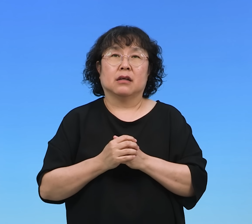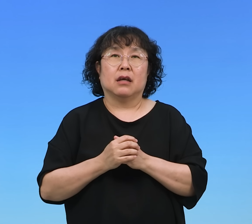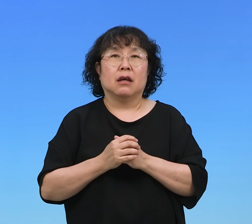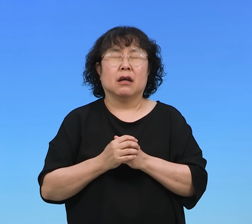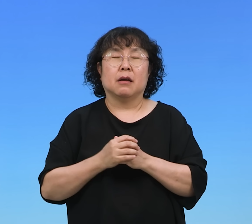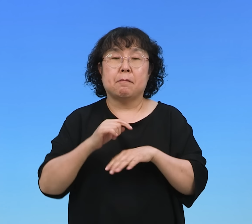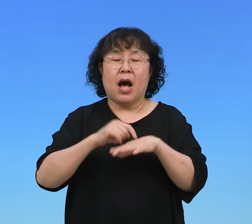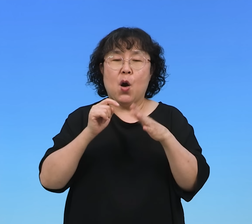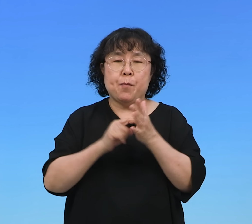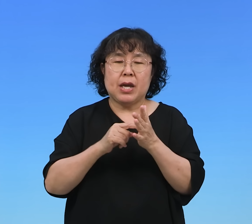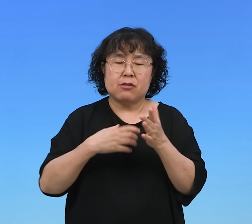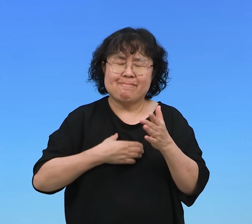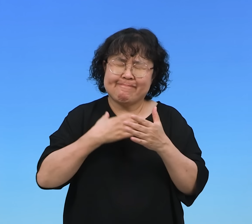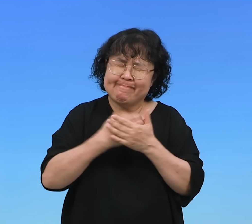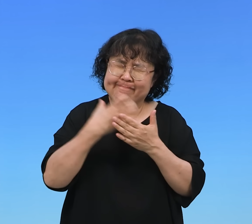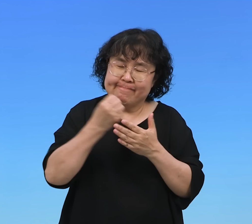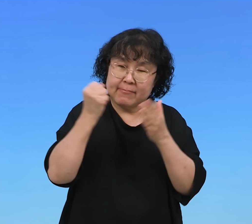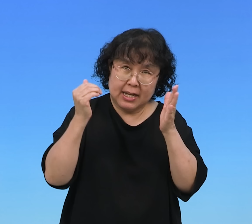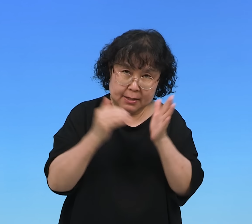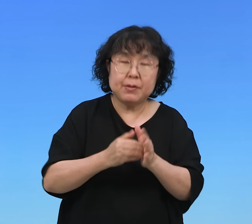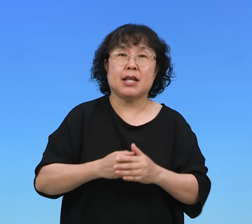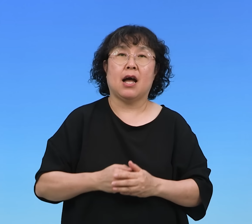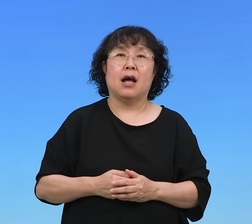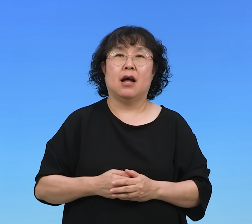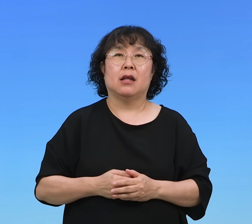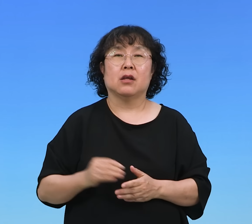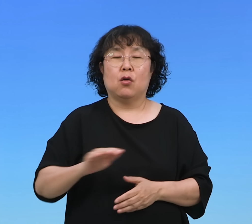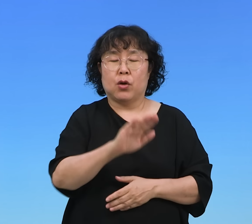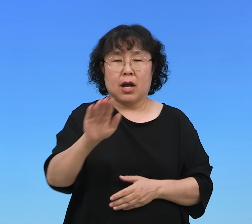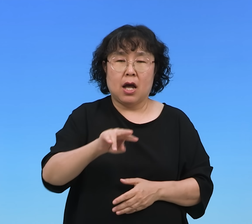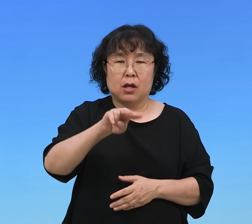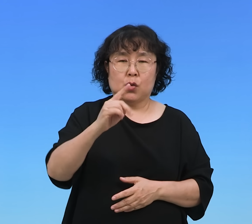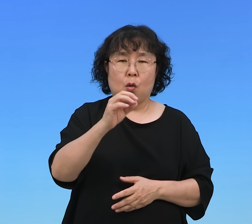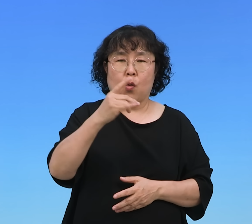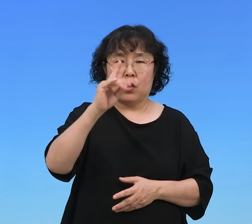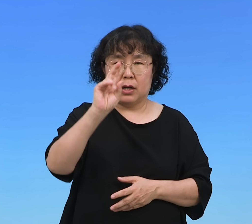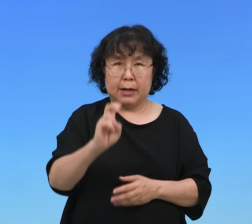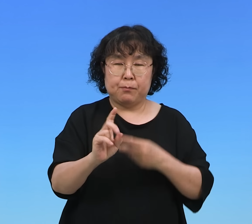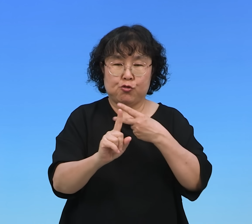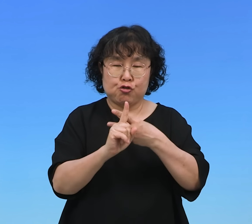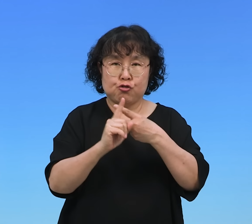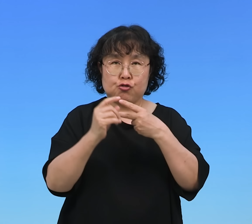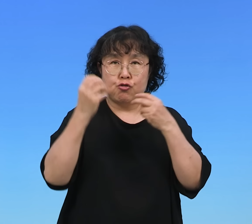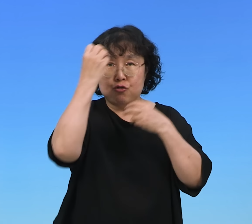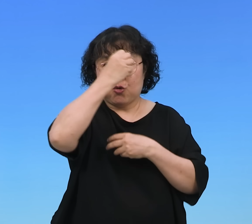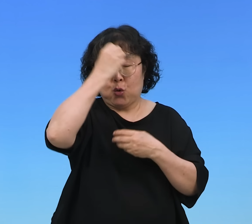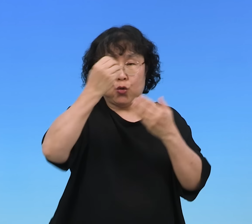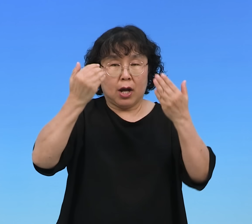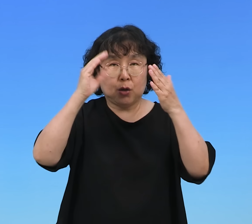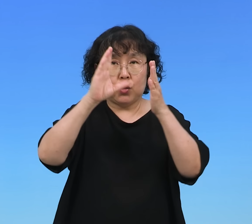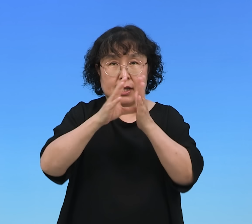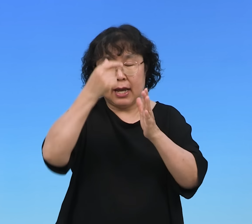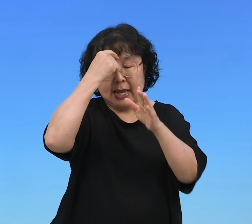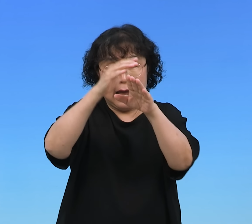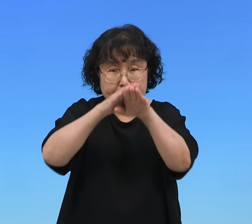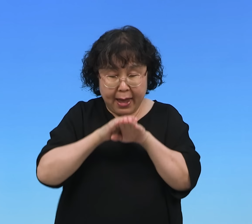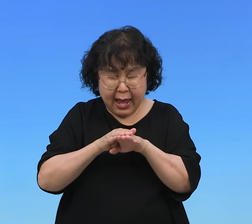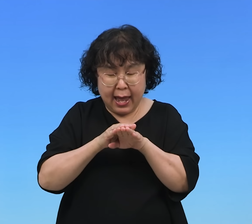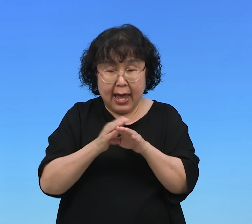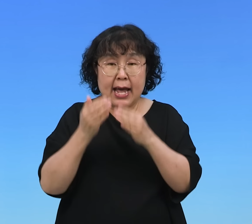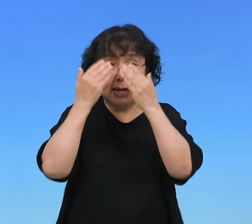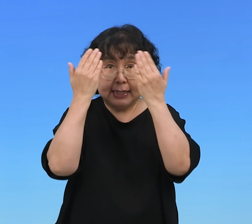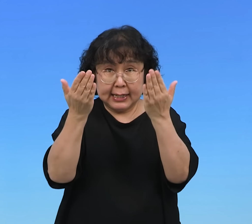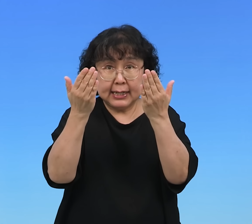우리가 벗어날 수 있다. 송림중고등학교 예배를 드리기 시작하고부터 주일은 너무너무 행복한데 월요일 되면은